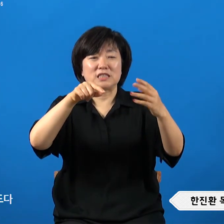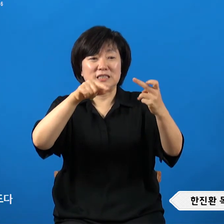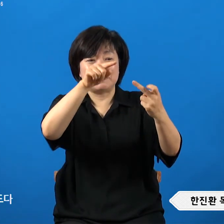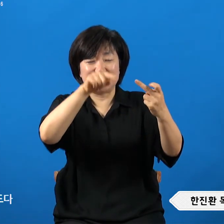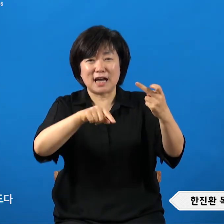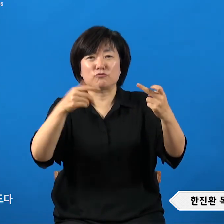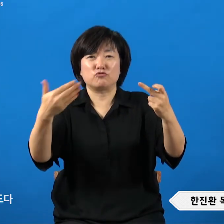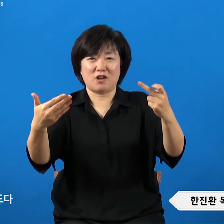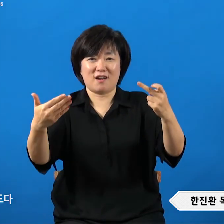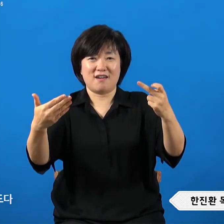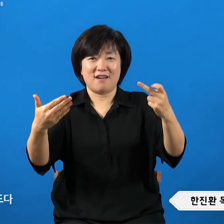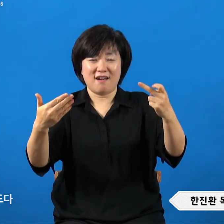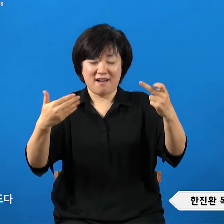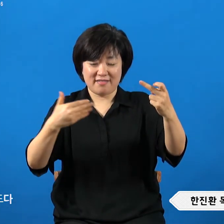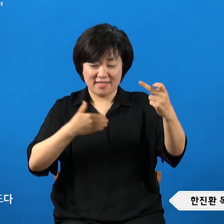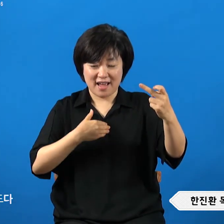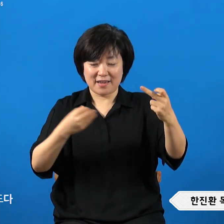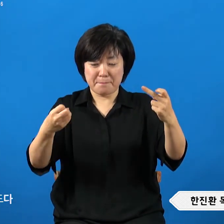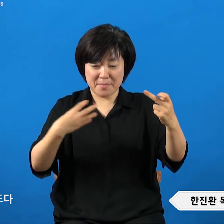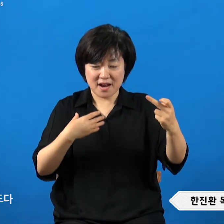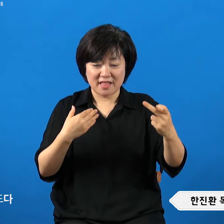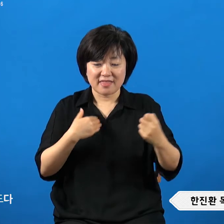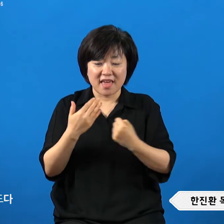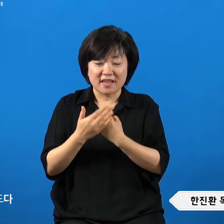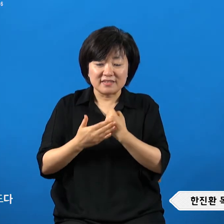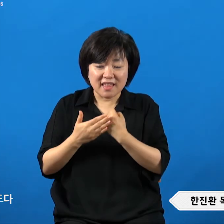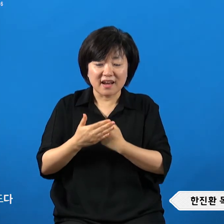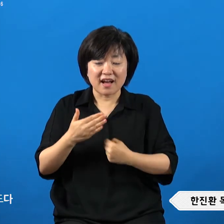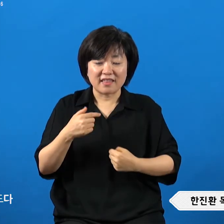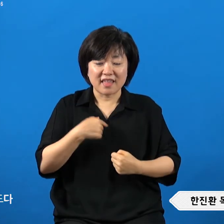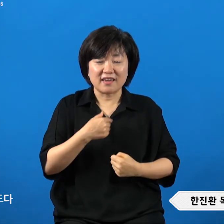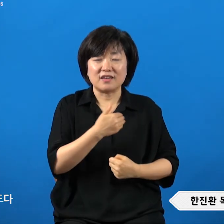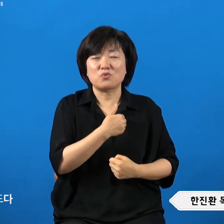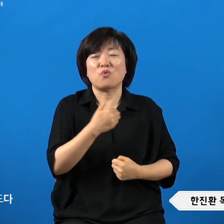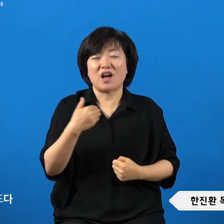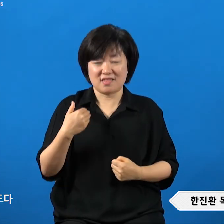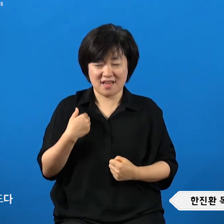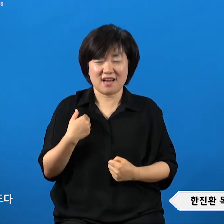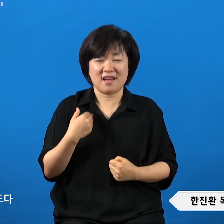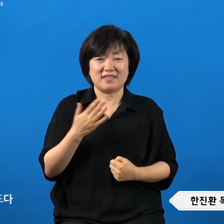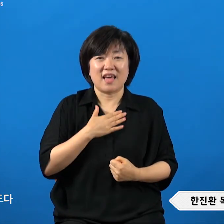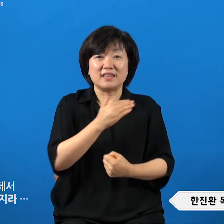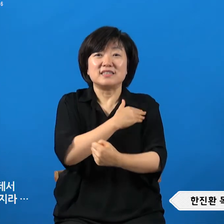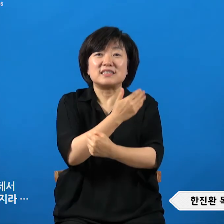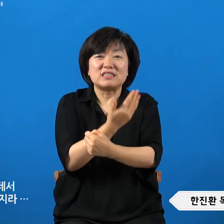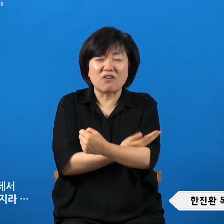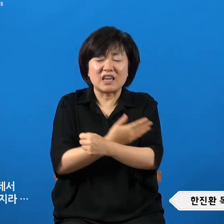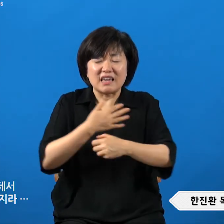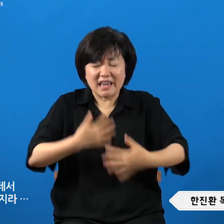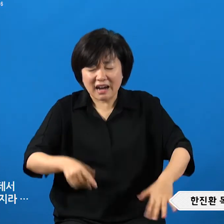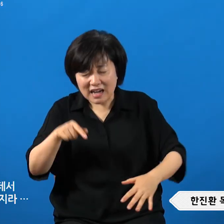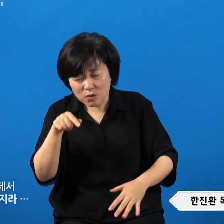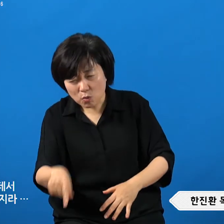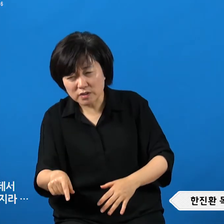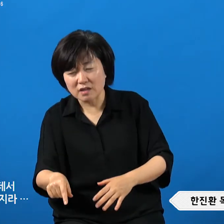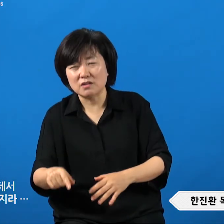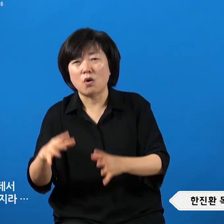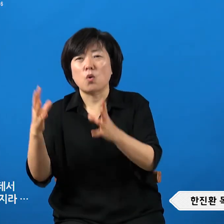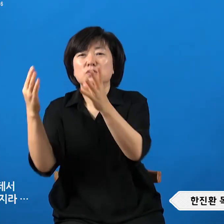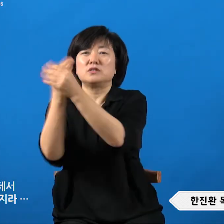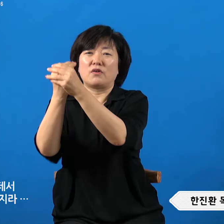합니다. 나에게 이르시기를 내 은혜가 내게 족하도다. 이는 내 능력이 약한